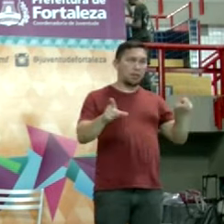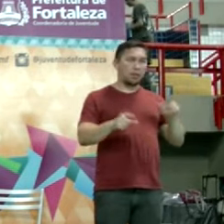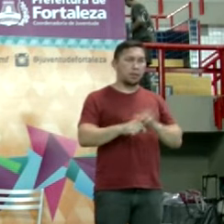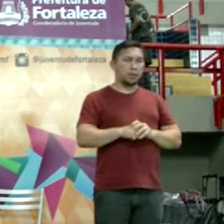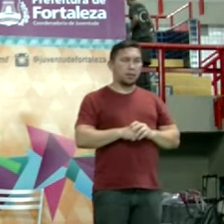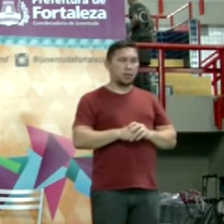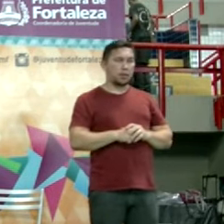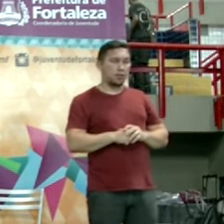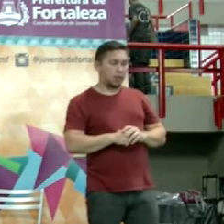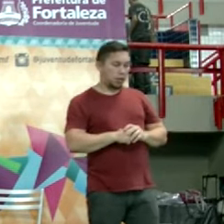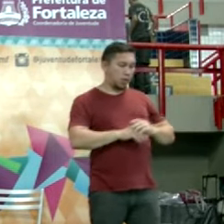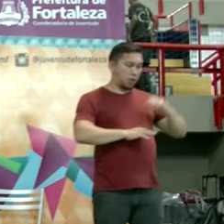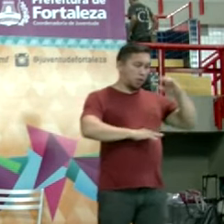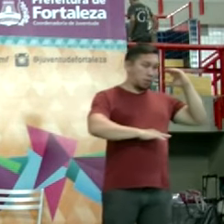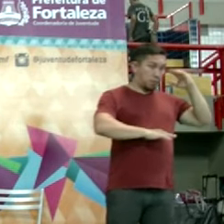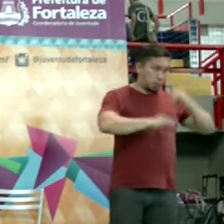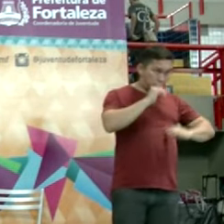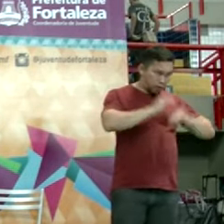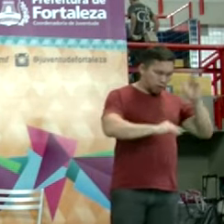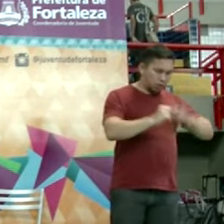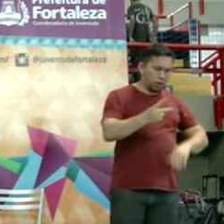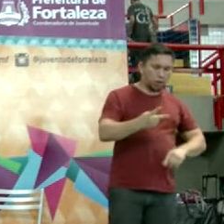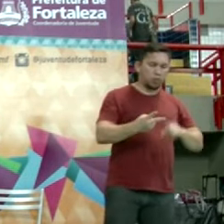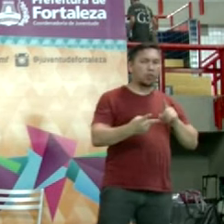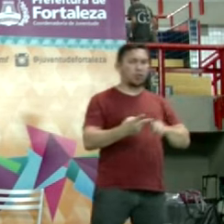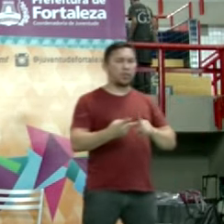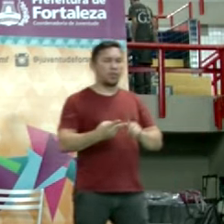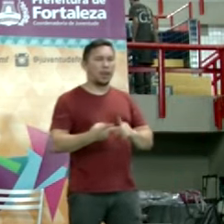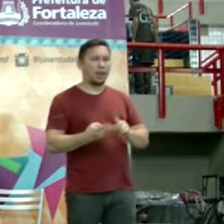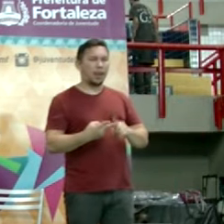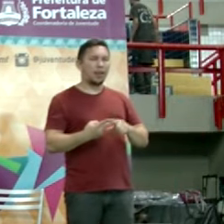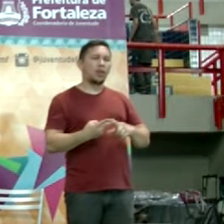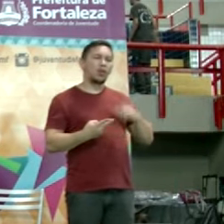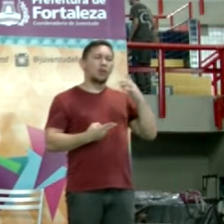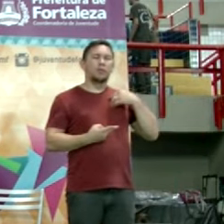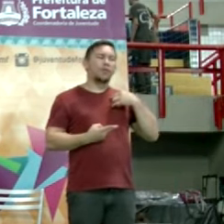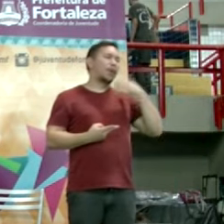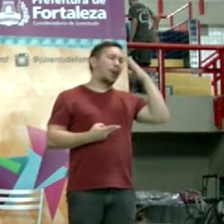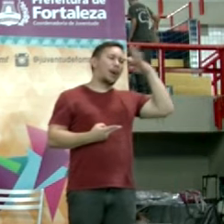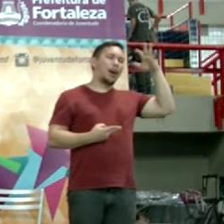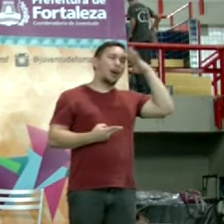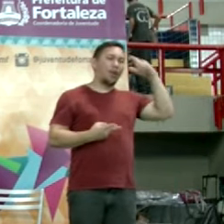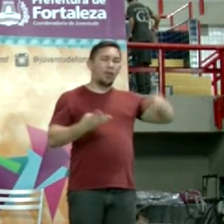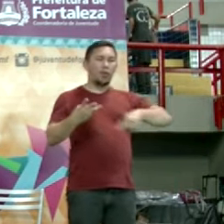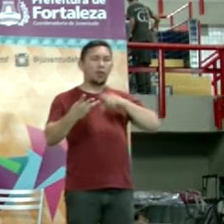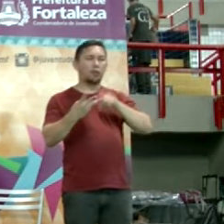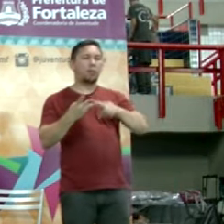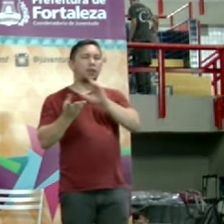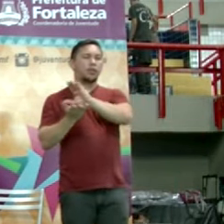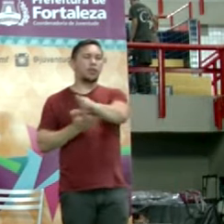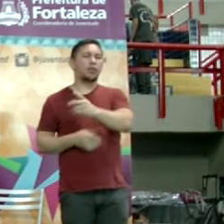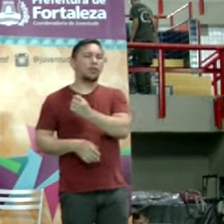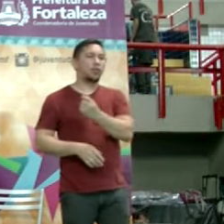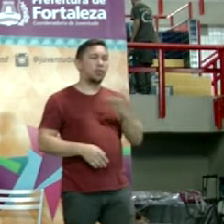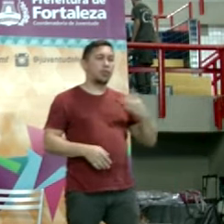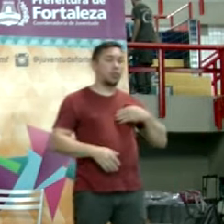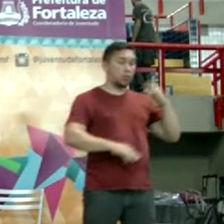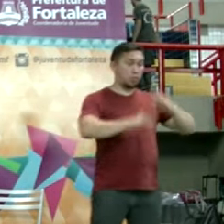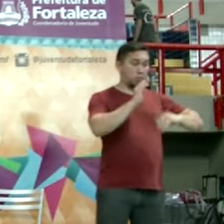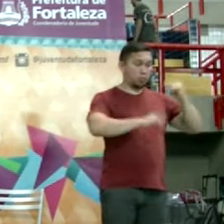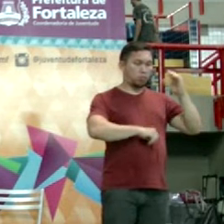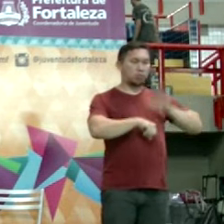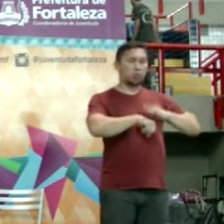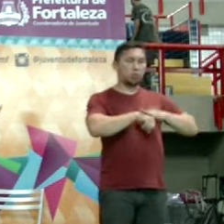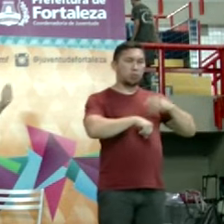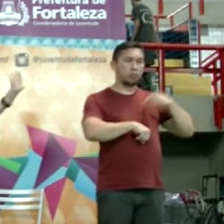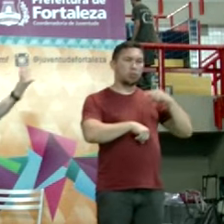diferente profissão, hobby e investimento. Qual é a diferença principal? Grava aí, se quiser anota. Profissão é aquilo